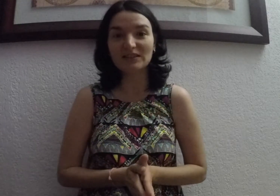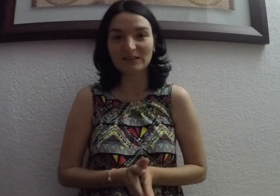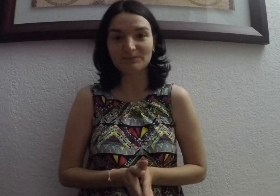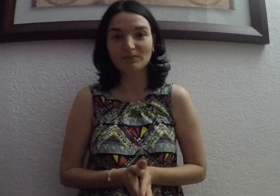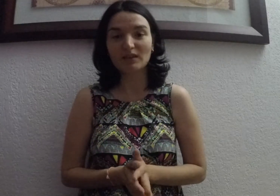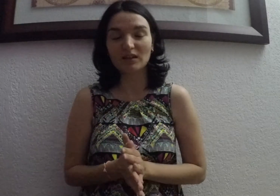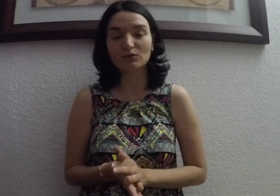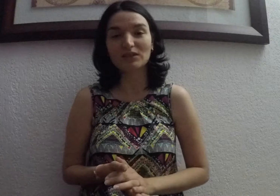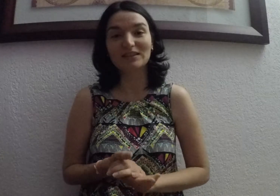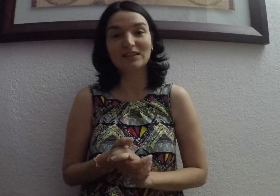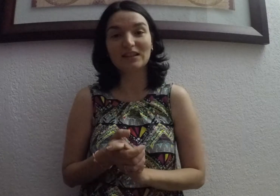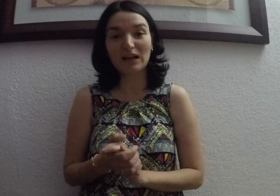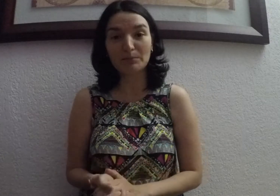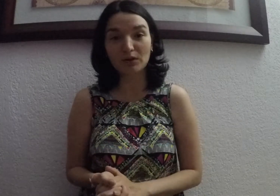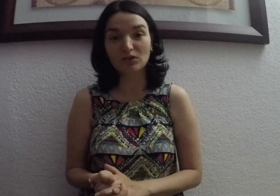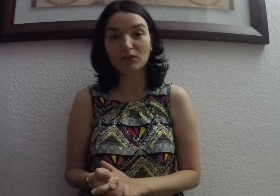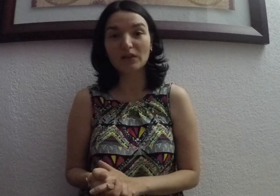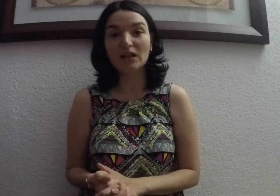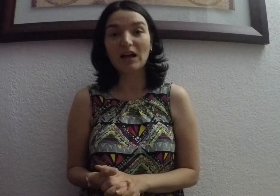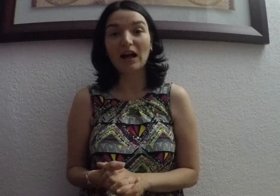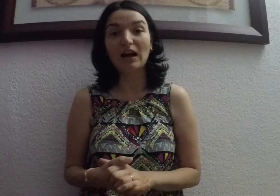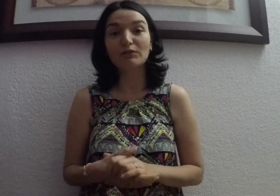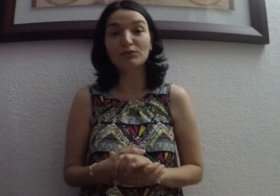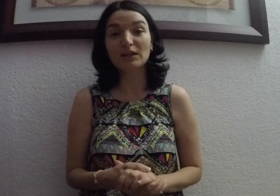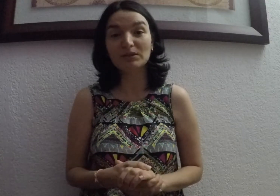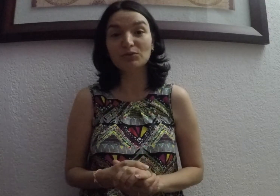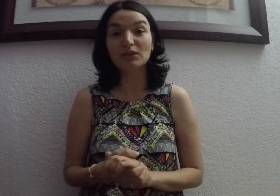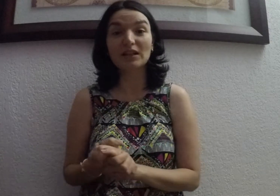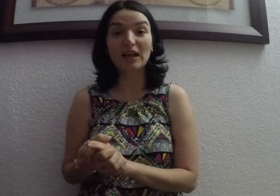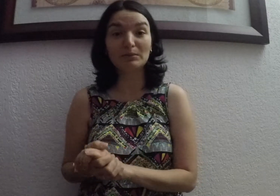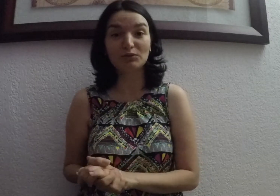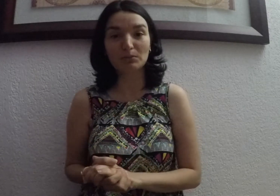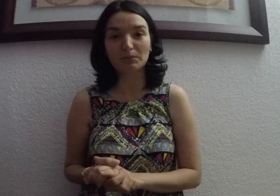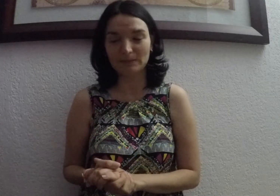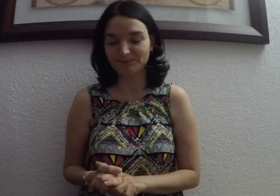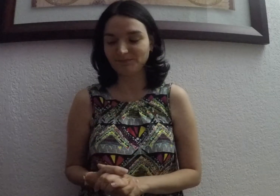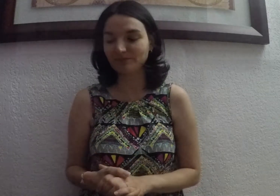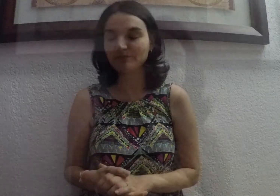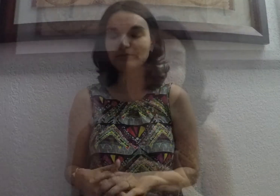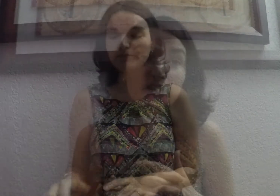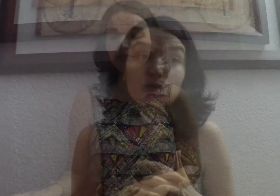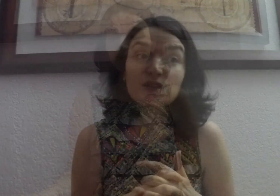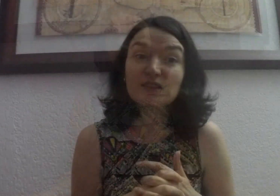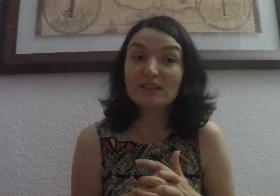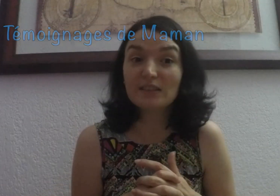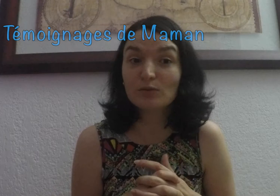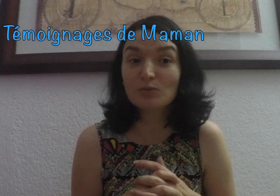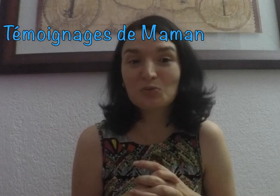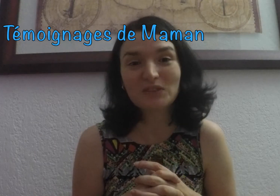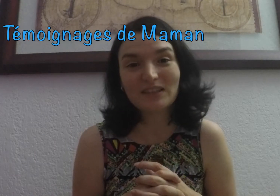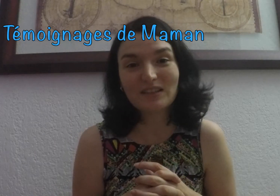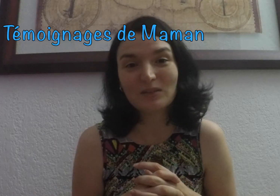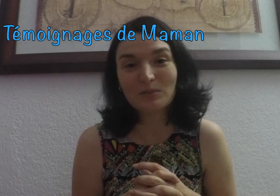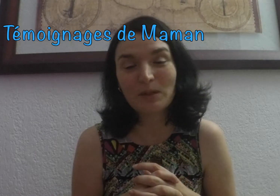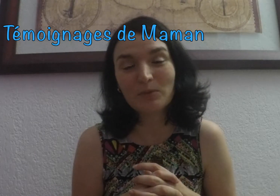j'utilisais. Donc ça c'est important à vous habituer et habituer bébé. J'ai aussi des échos de certaines mamans au